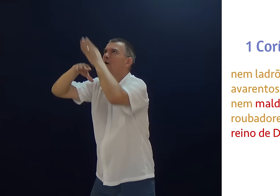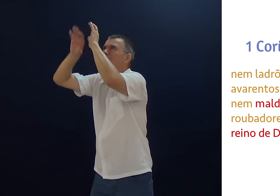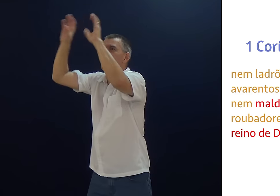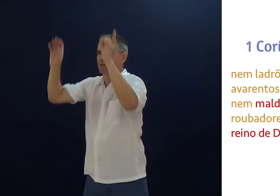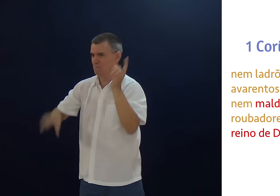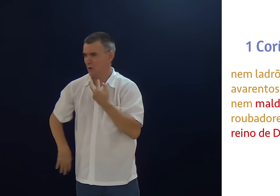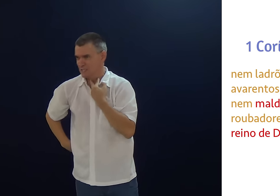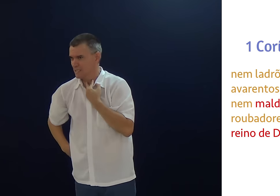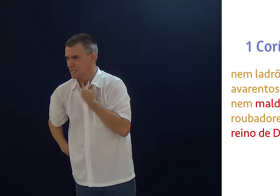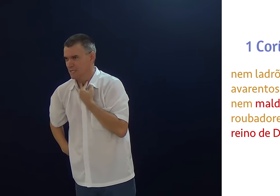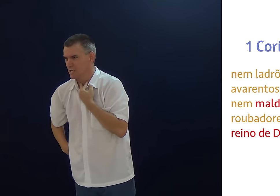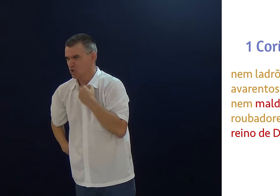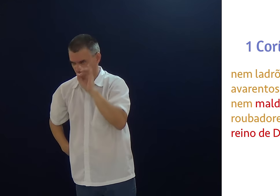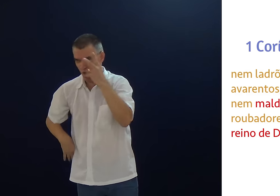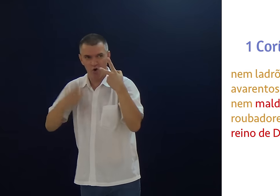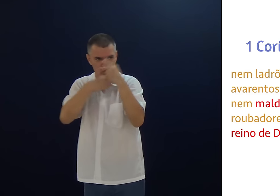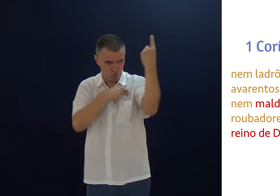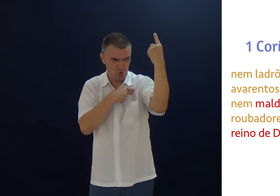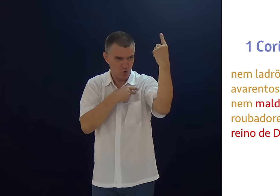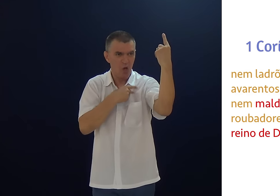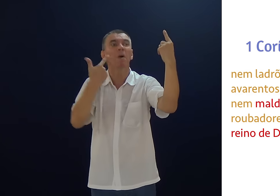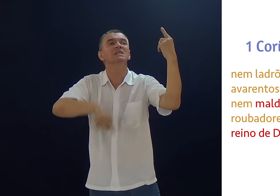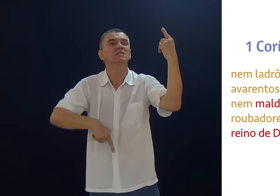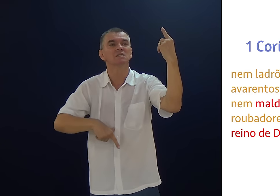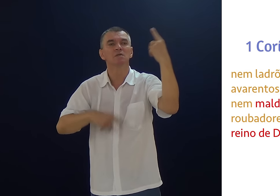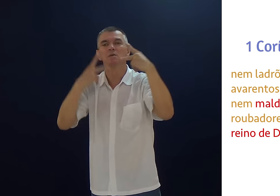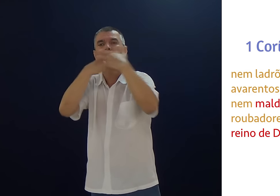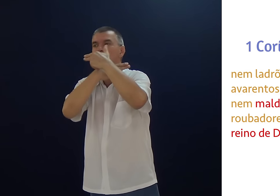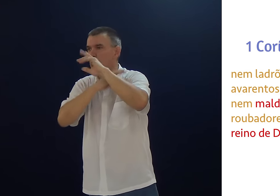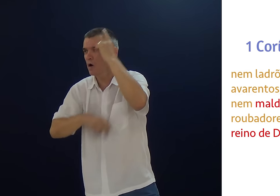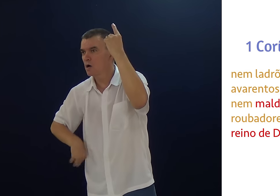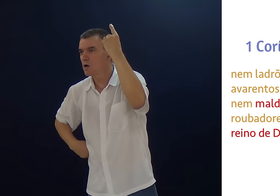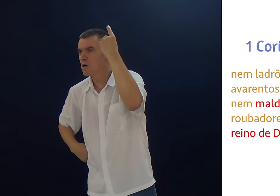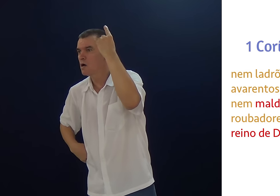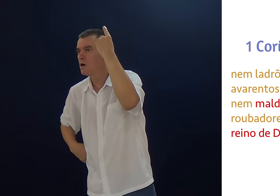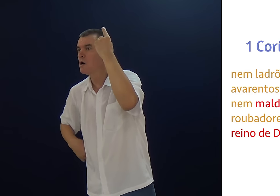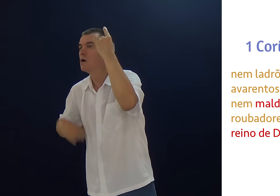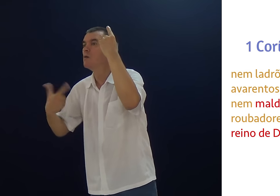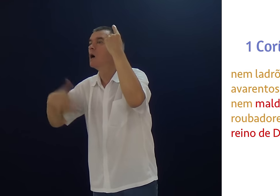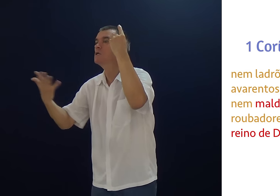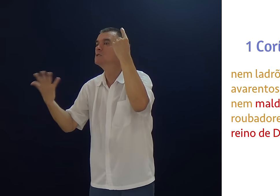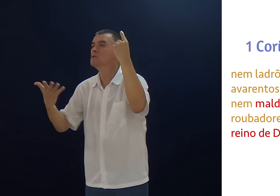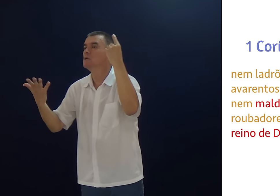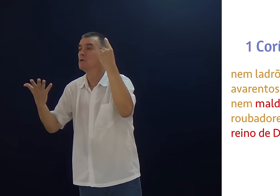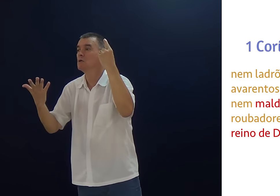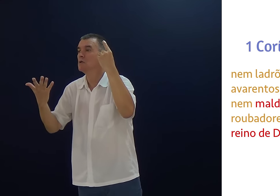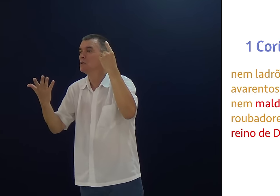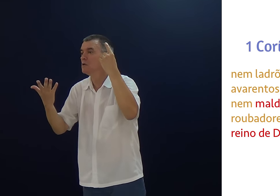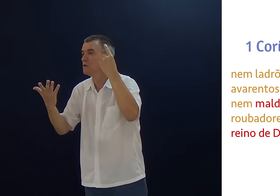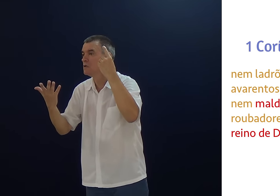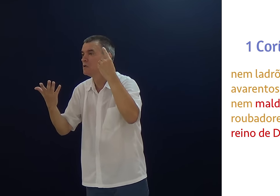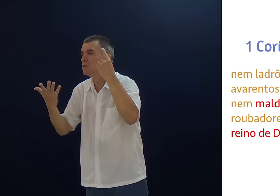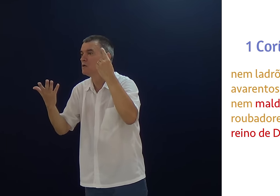só só o fofoqueiro que não pode ir pro céu só só fofoqueiro só fofoqueiro que mais quem